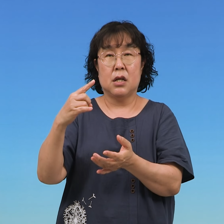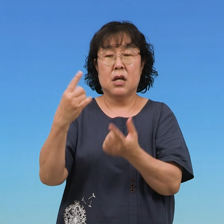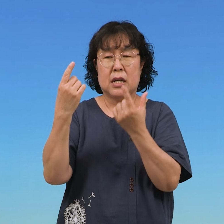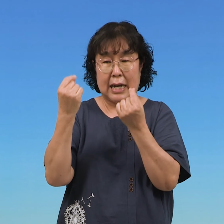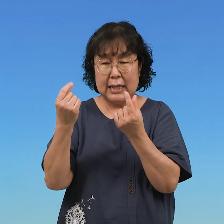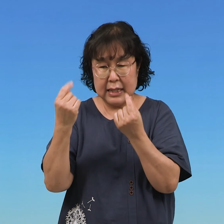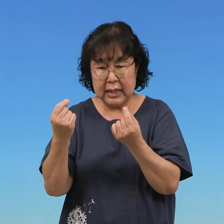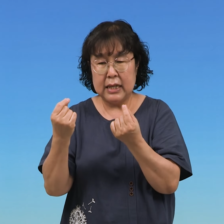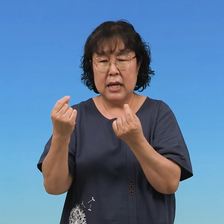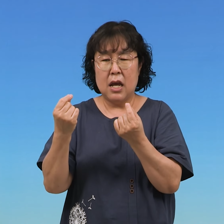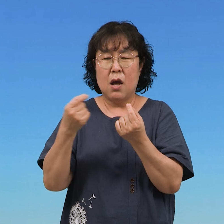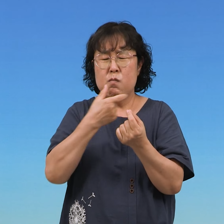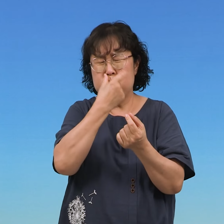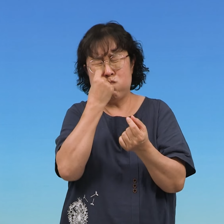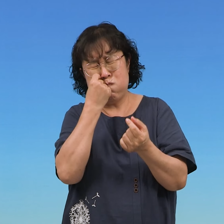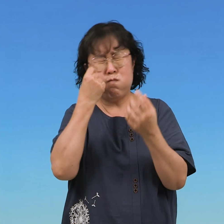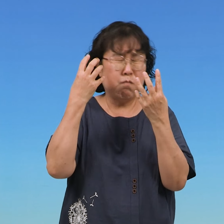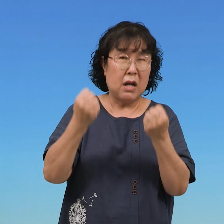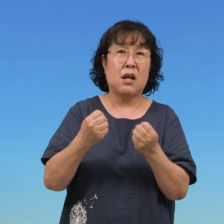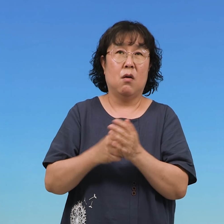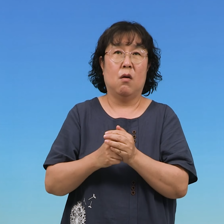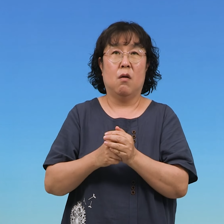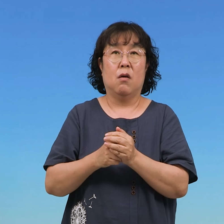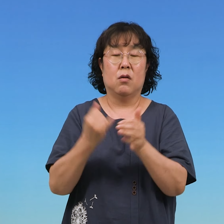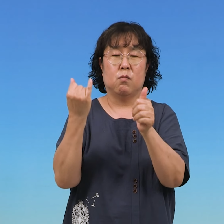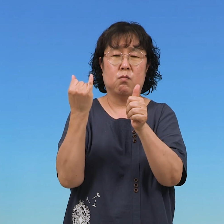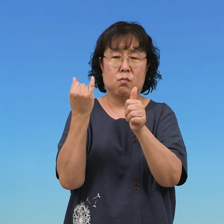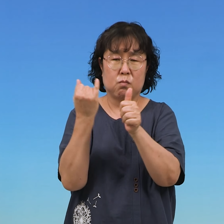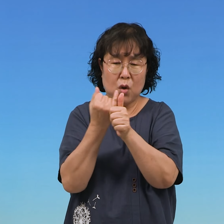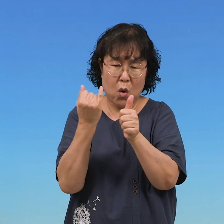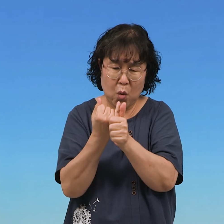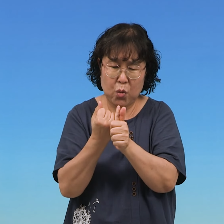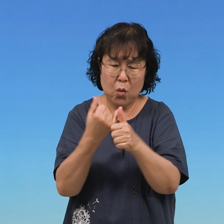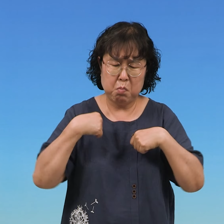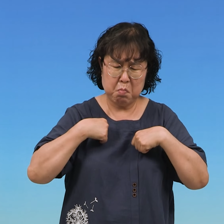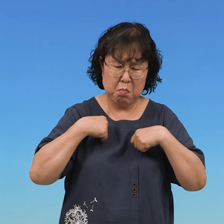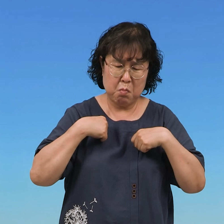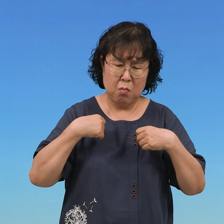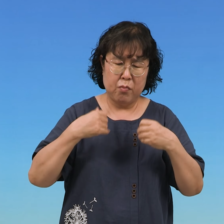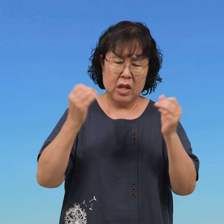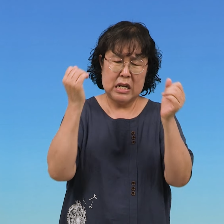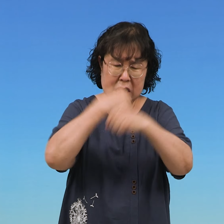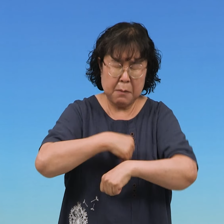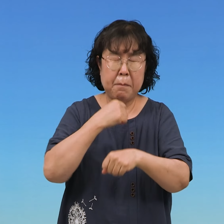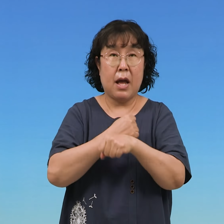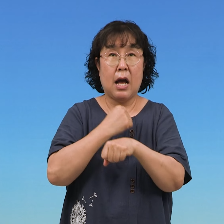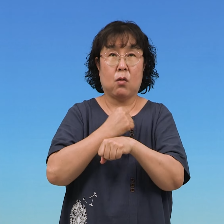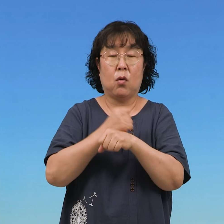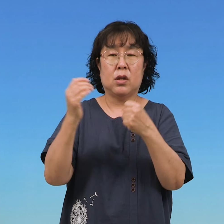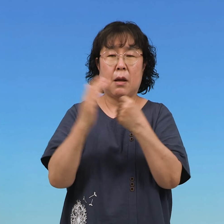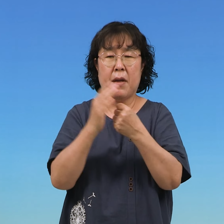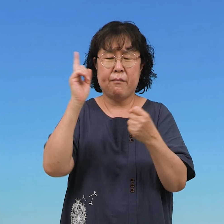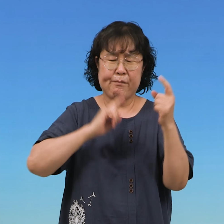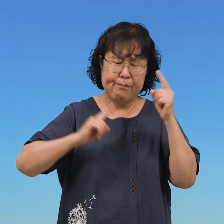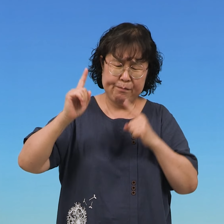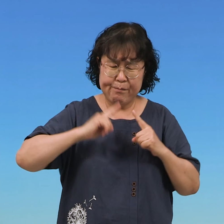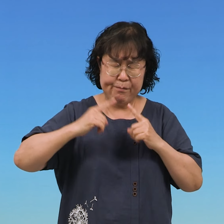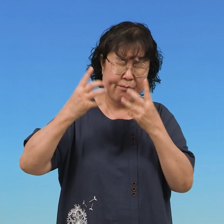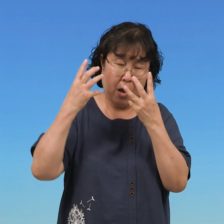가정생활에 실패하고 그것으로 인해 가지고 그 상처가 많고 대인관계에 기피증이